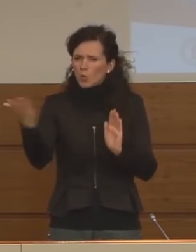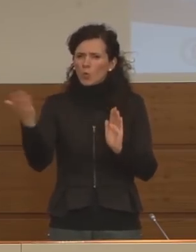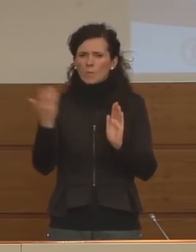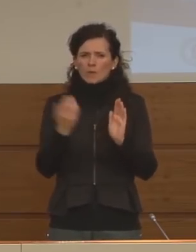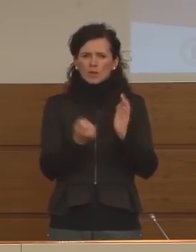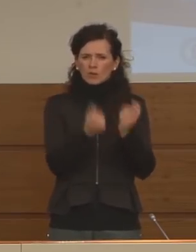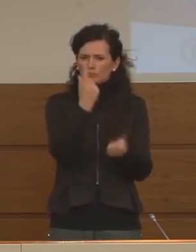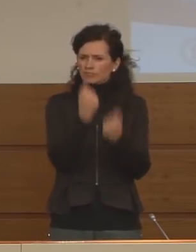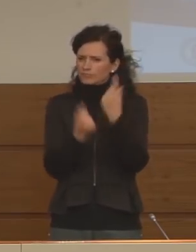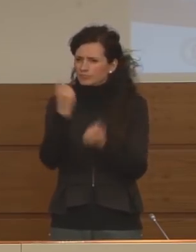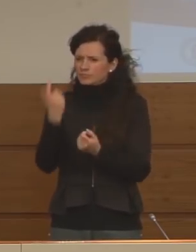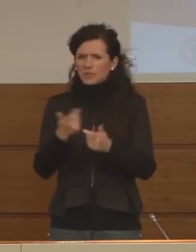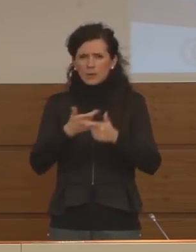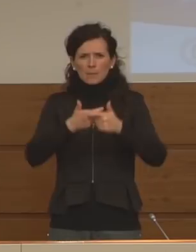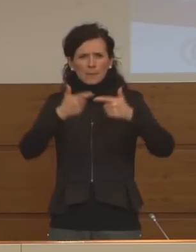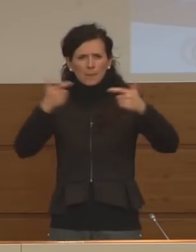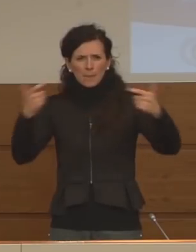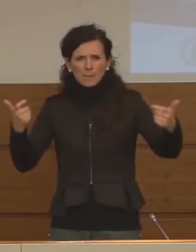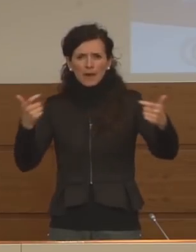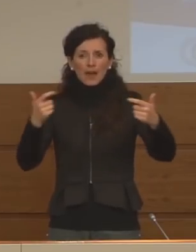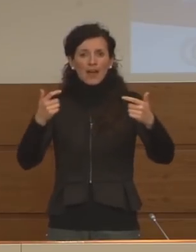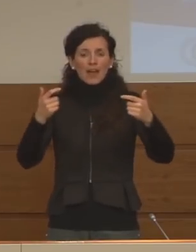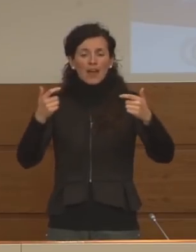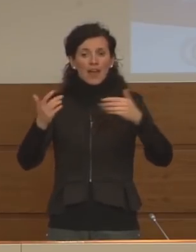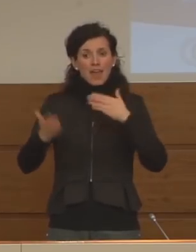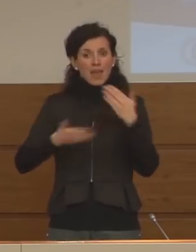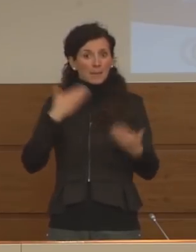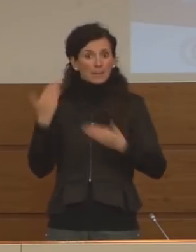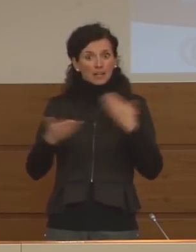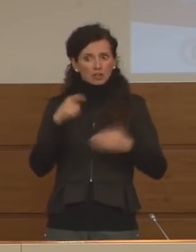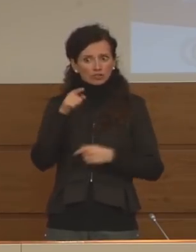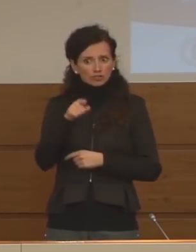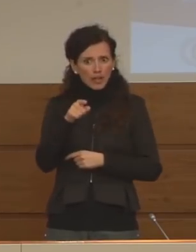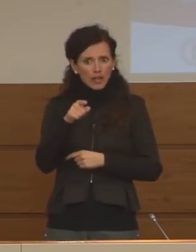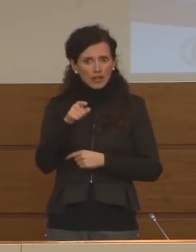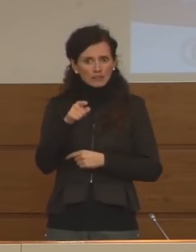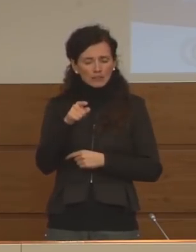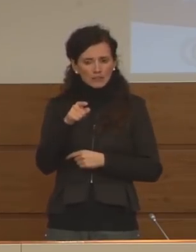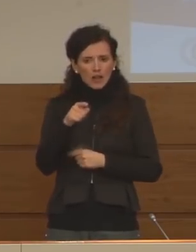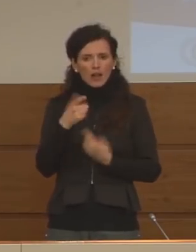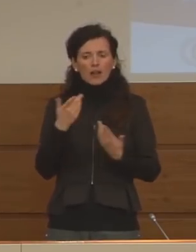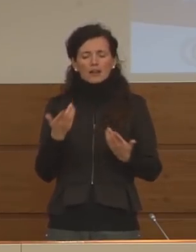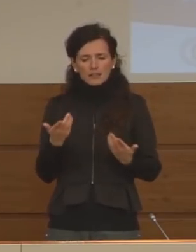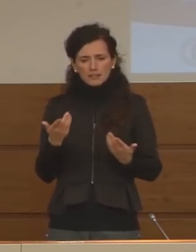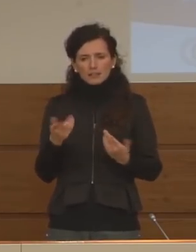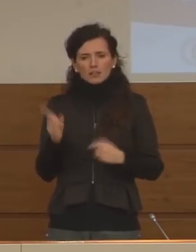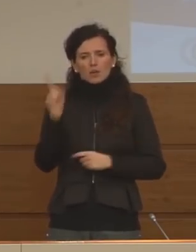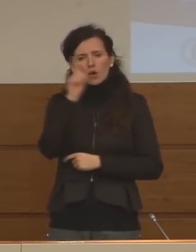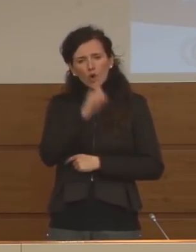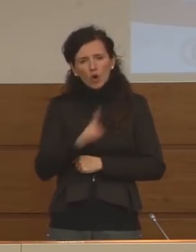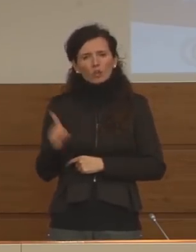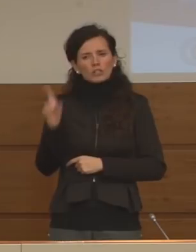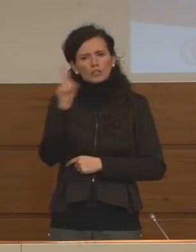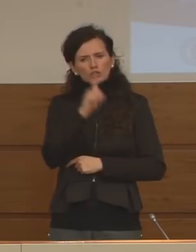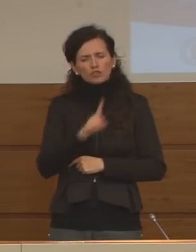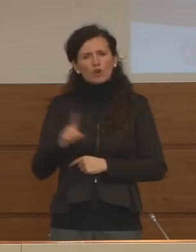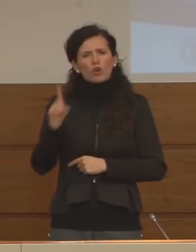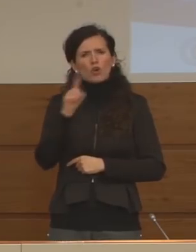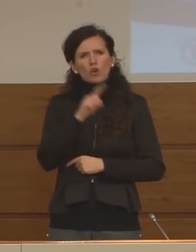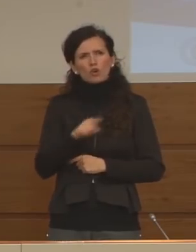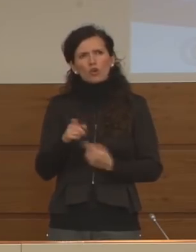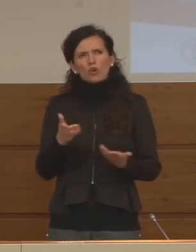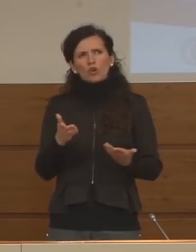di questa emergenza sta ogni giorno di più perdendo di significato cosa voglio dirle